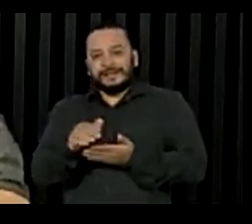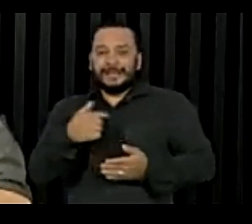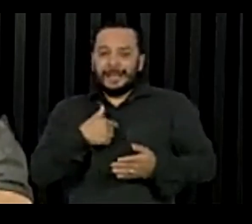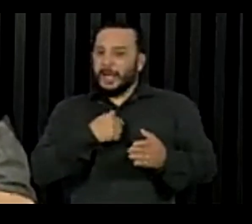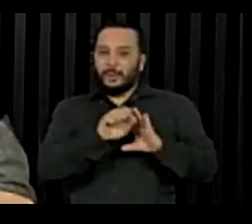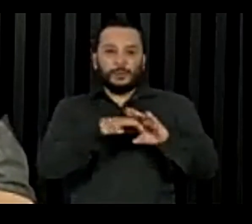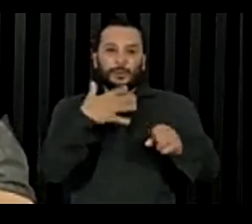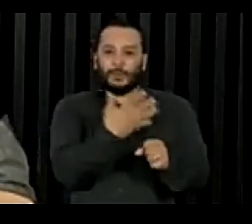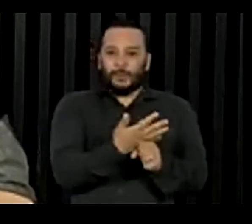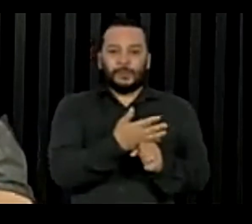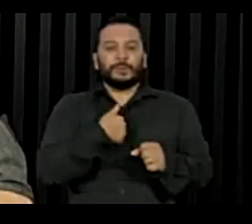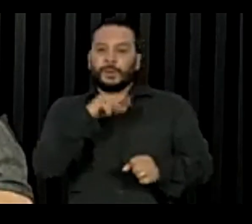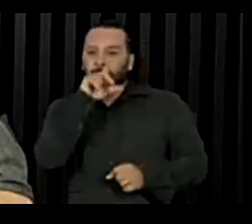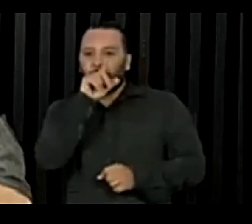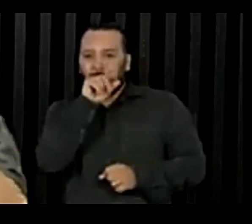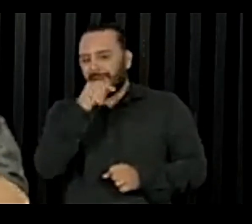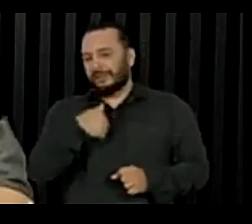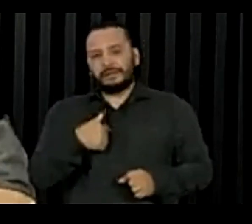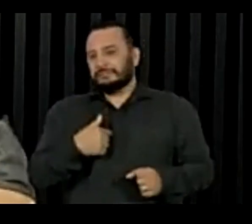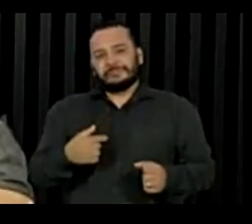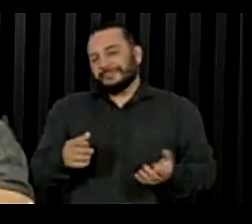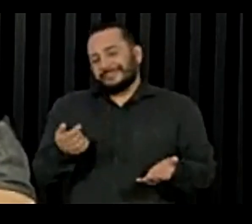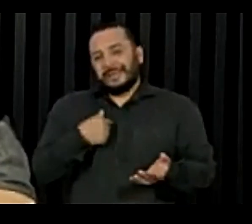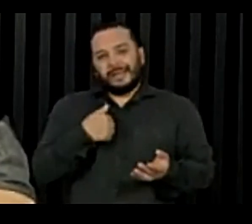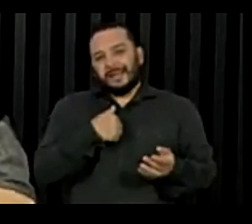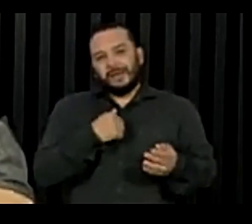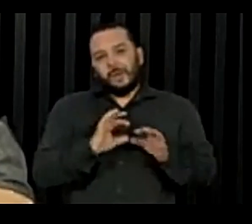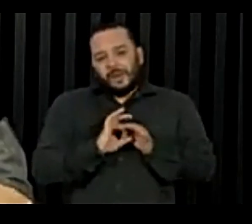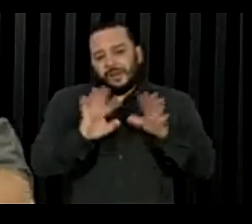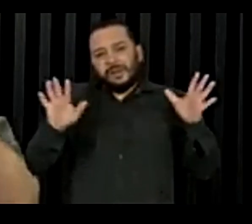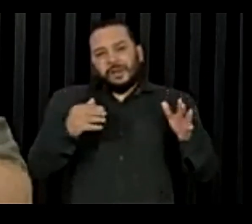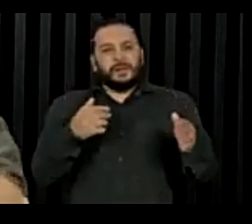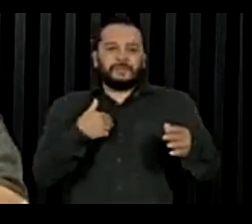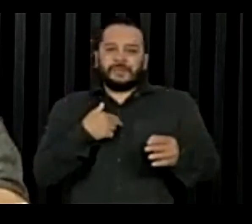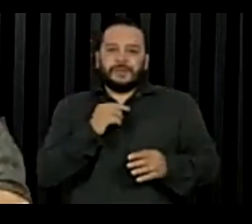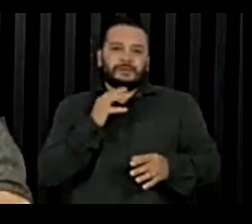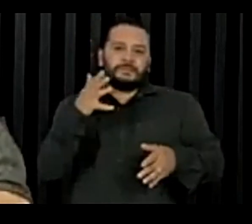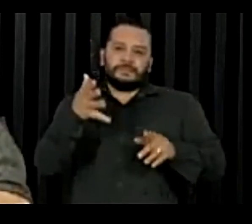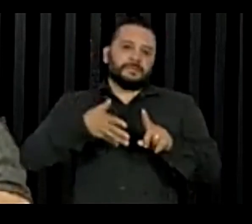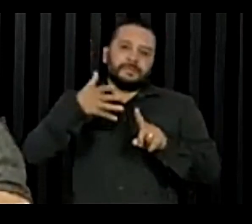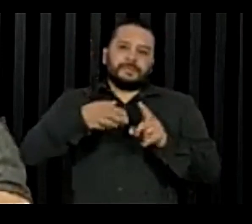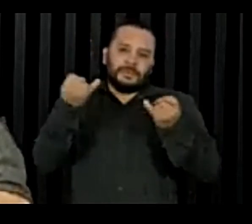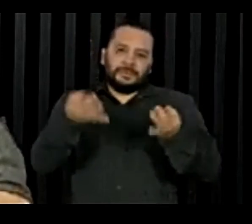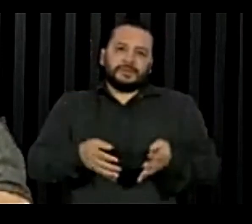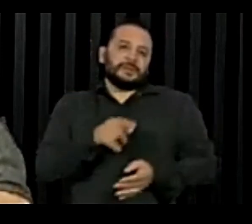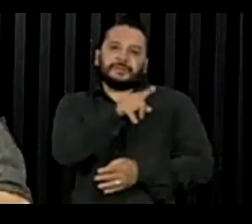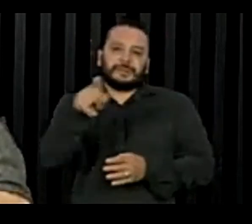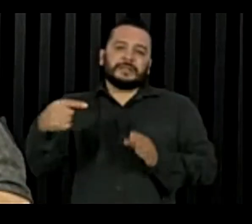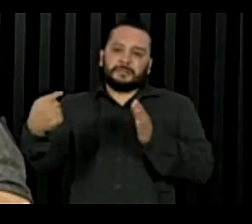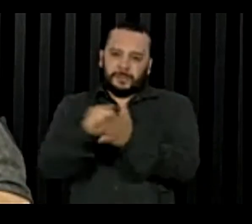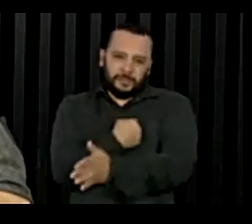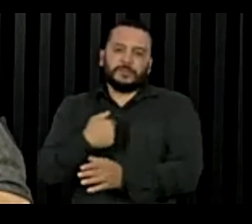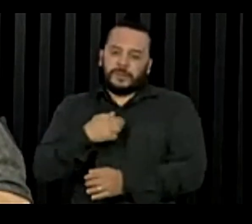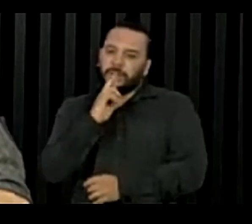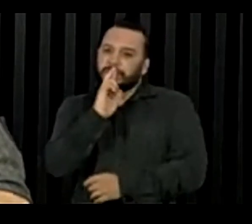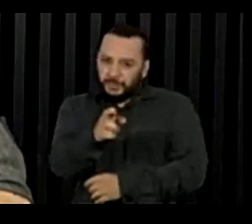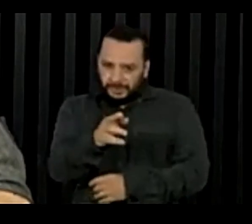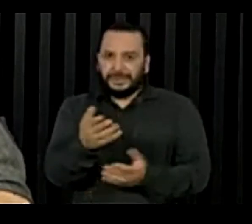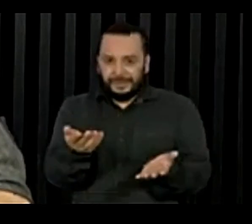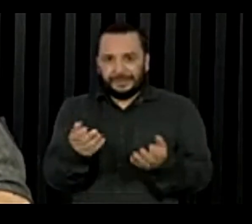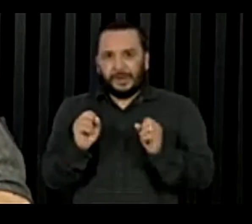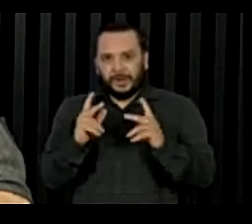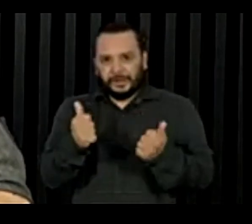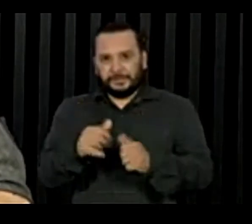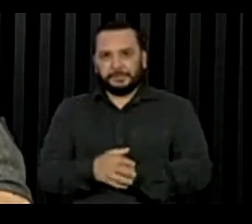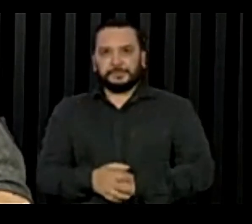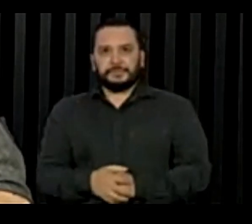meu Twitter, simplesmente sendo eu, e responder todas as perguntas de vocês, que vocês vão fazer com 100% de verdade e de